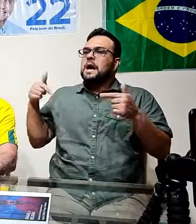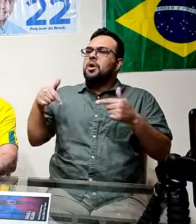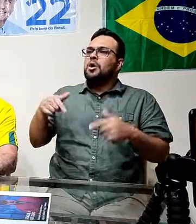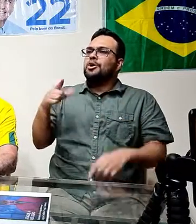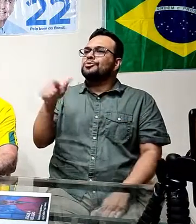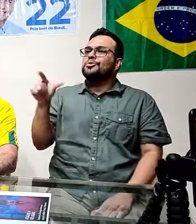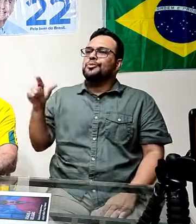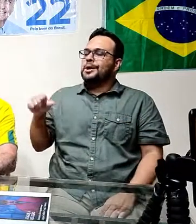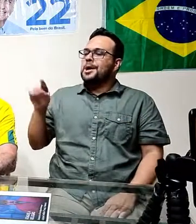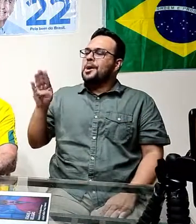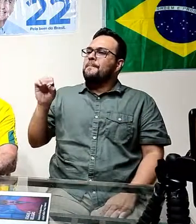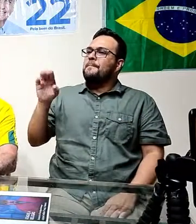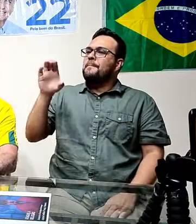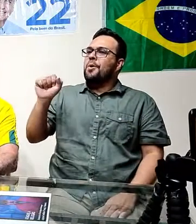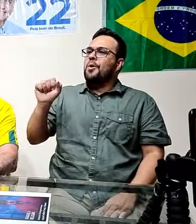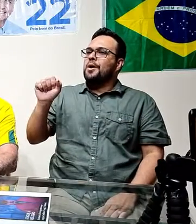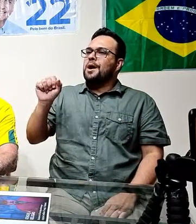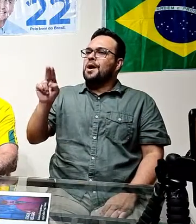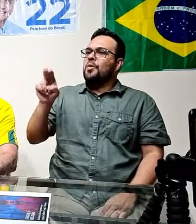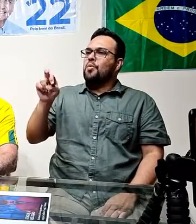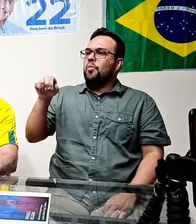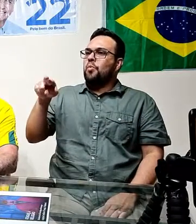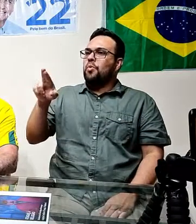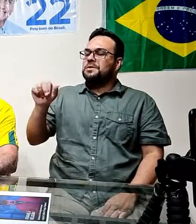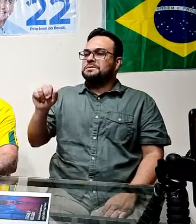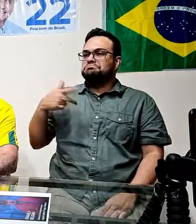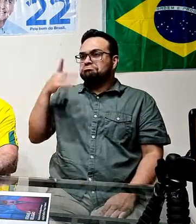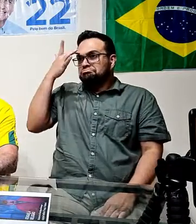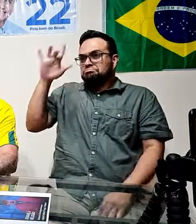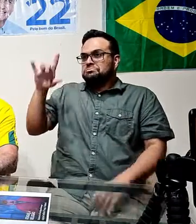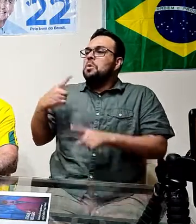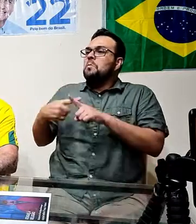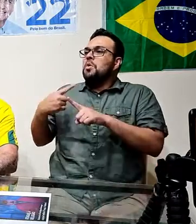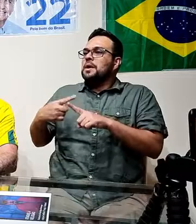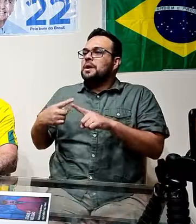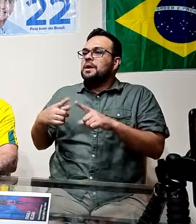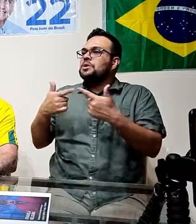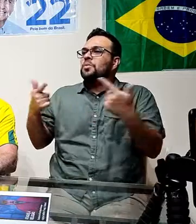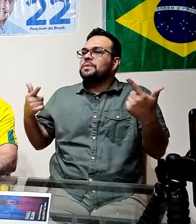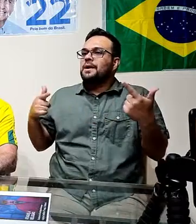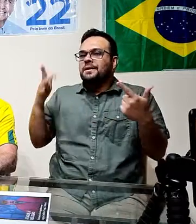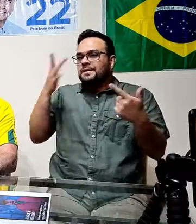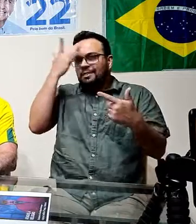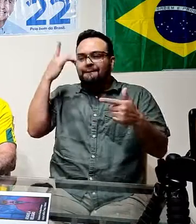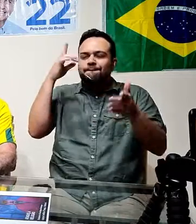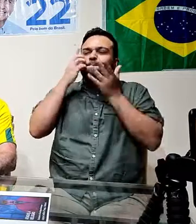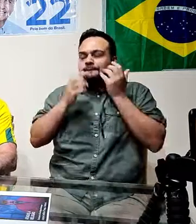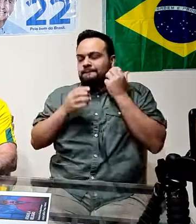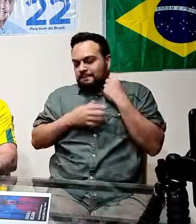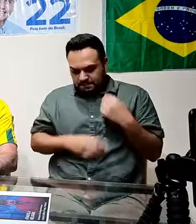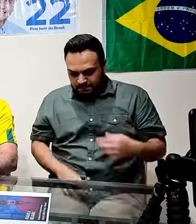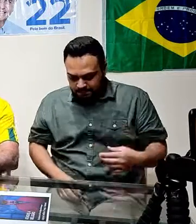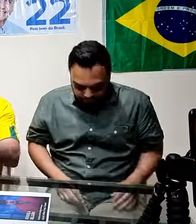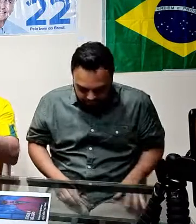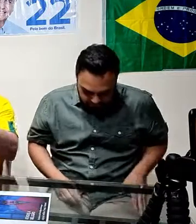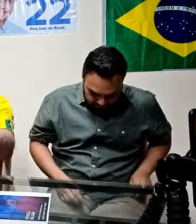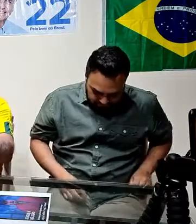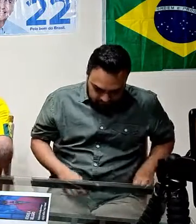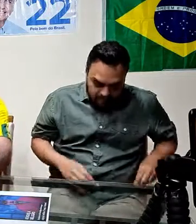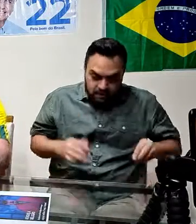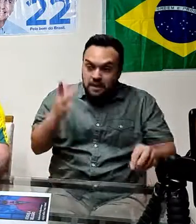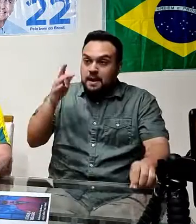pessoal. Confesso que não sei porquê. Tá? Pesquisa, ninguém acredita, mas será que